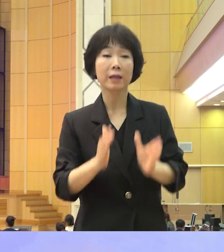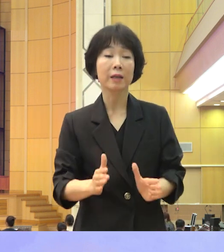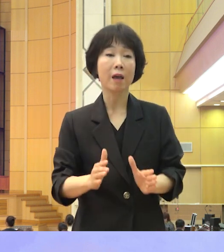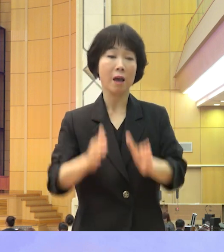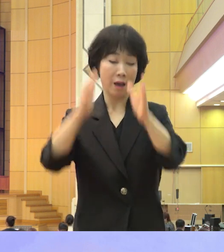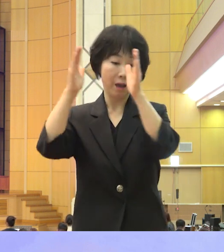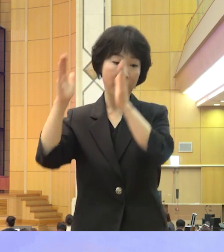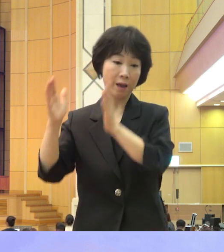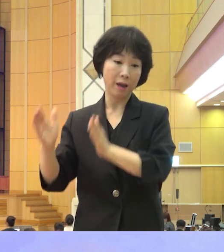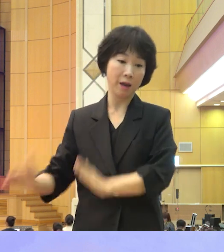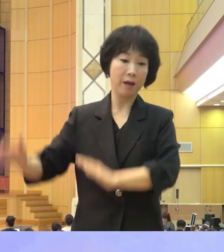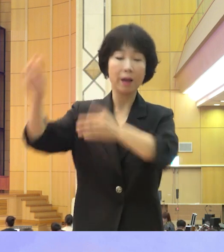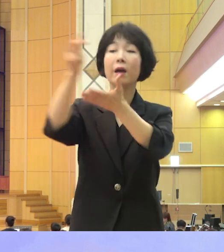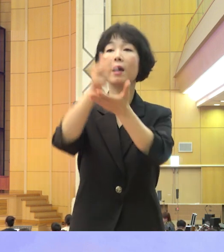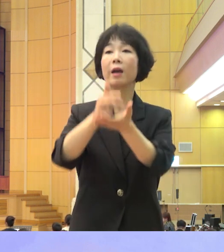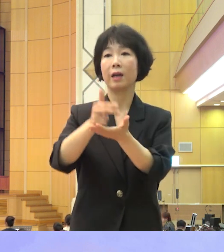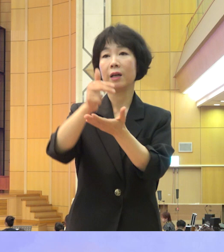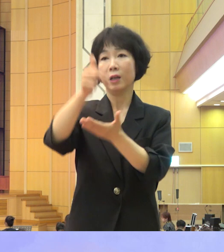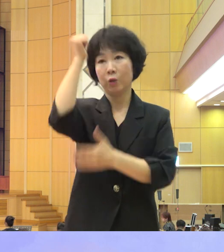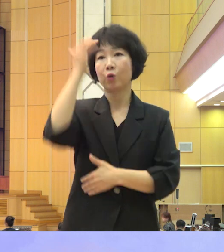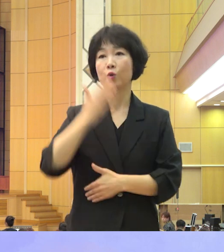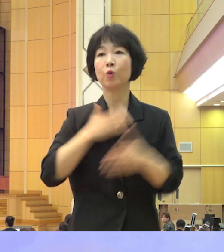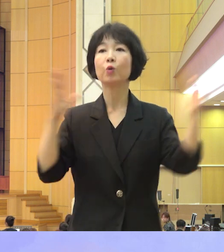여호와 이레